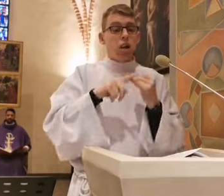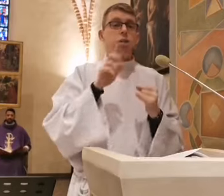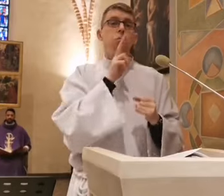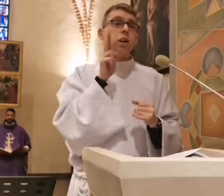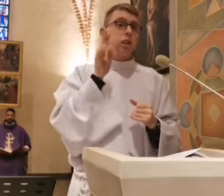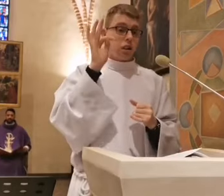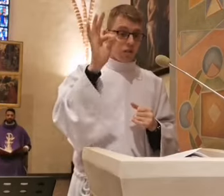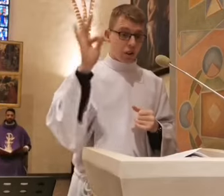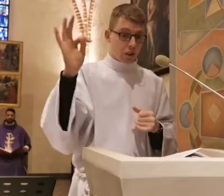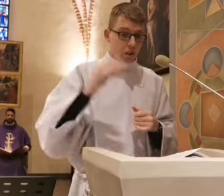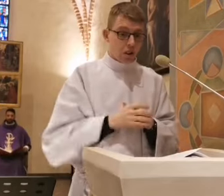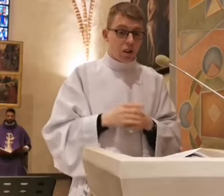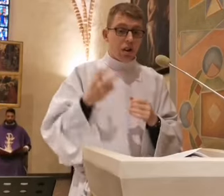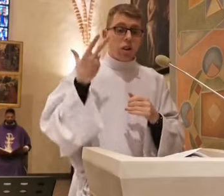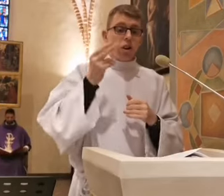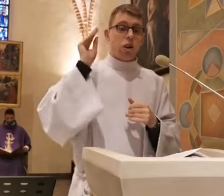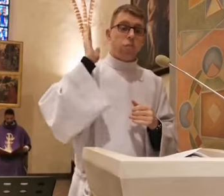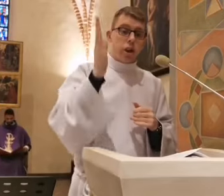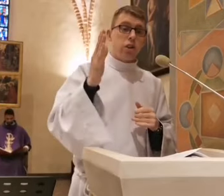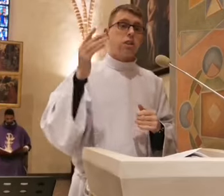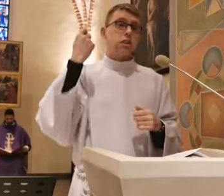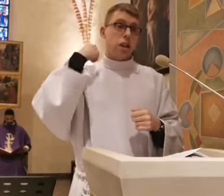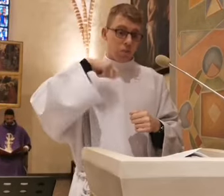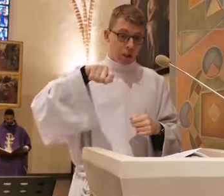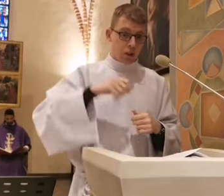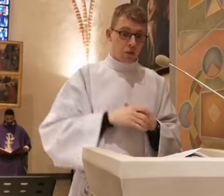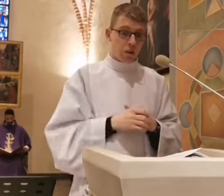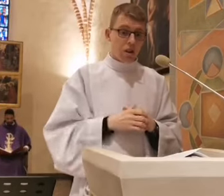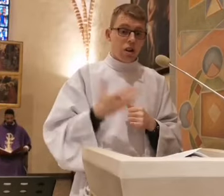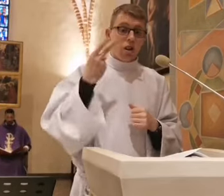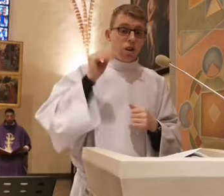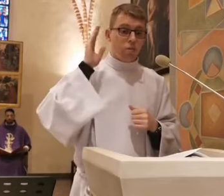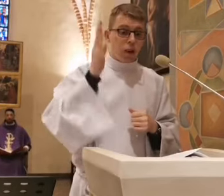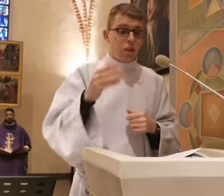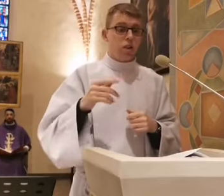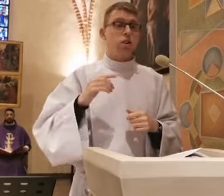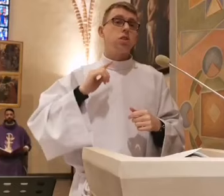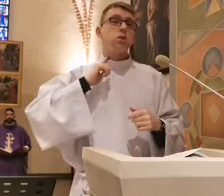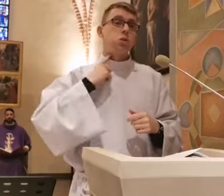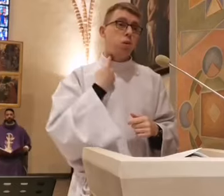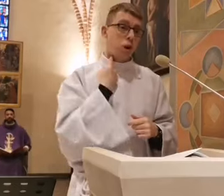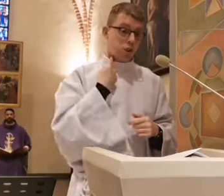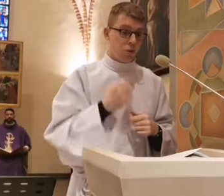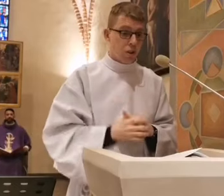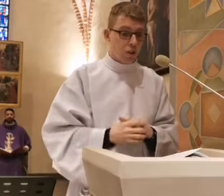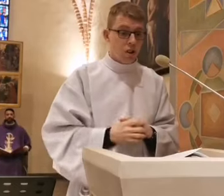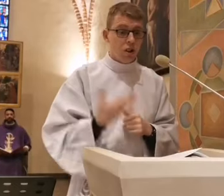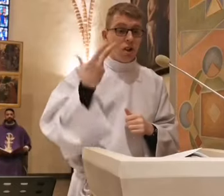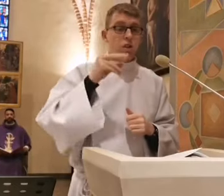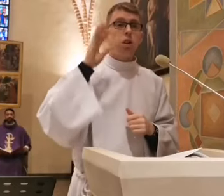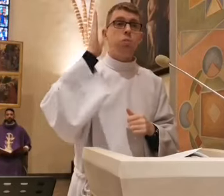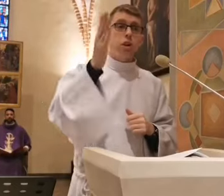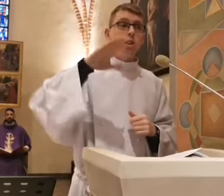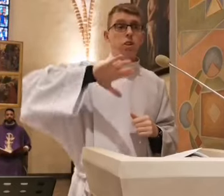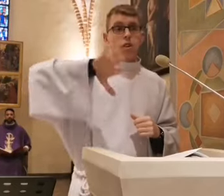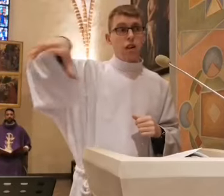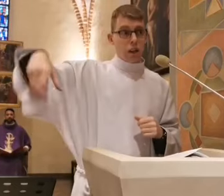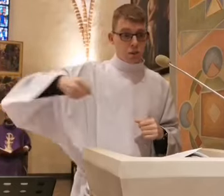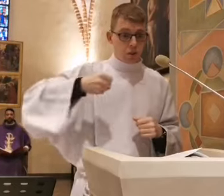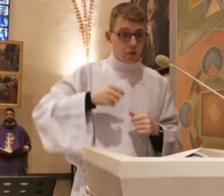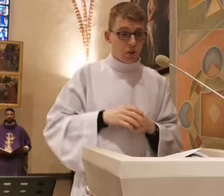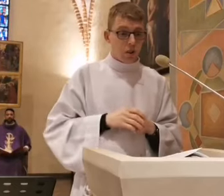ojca i matkę Twoją. Nie będziesz zabijał. Nie będziesz cudzołożył. Nie